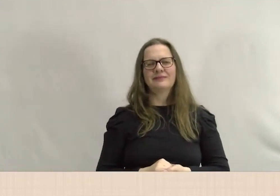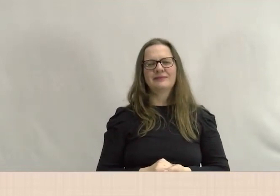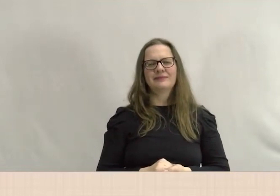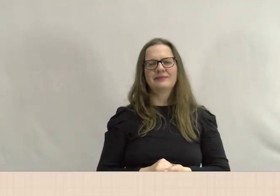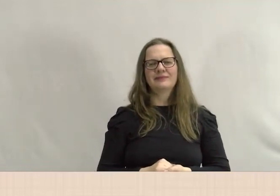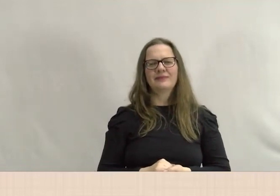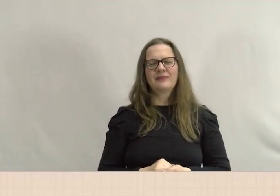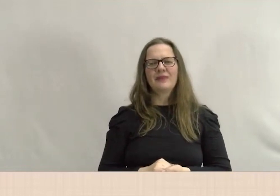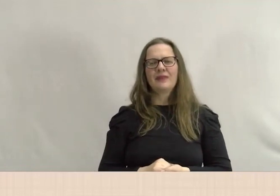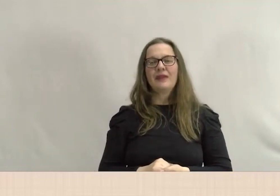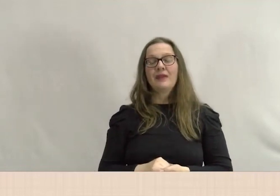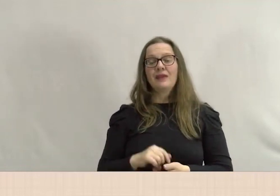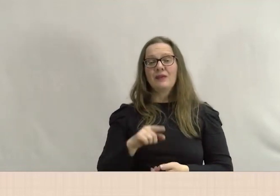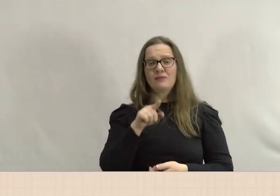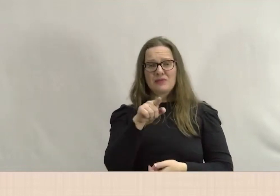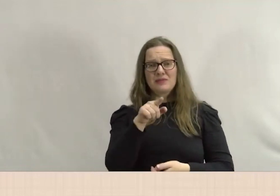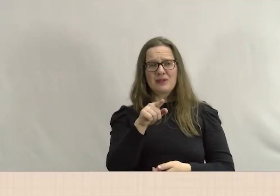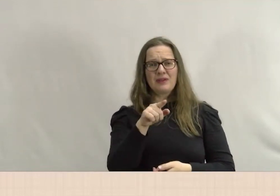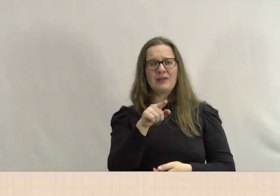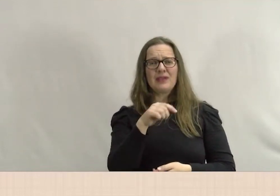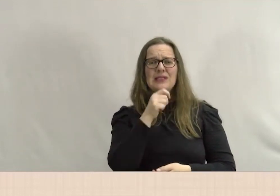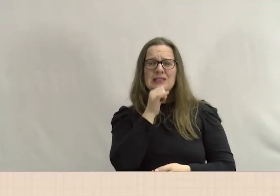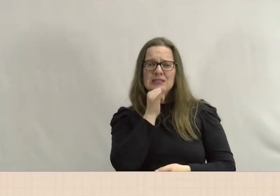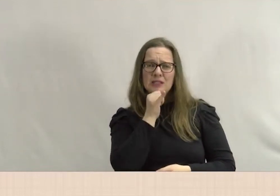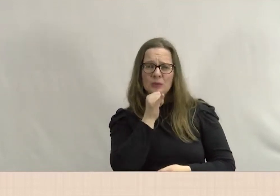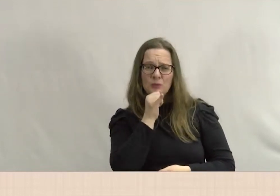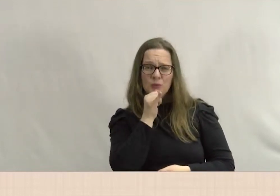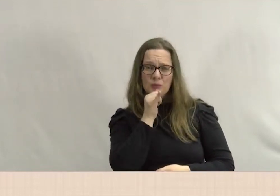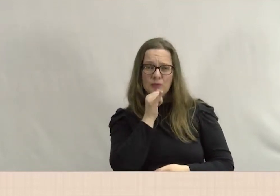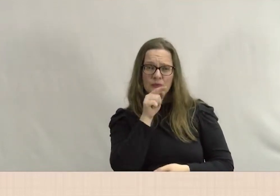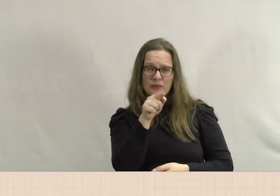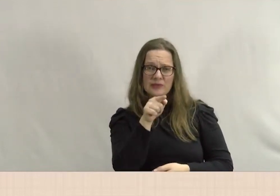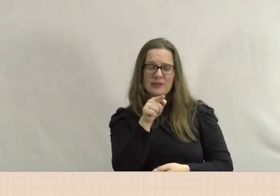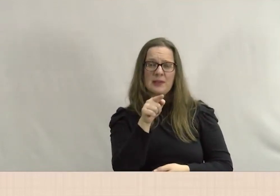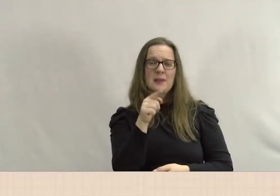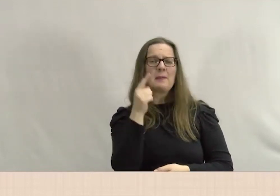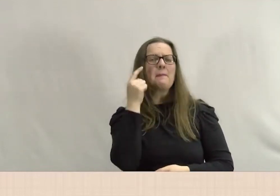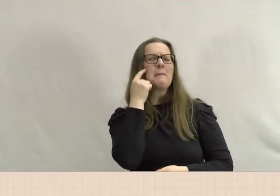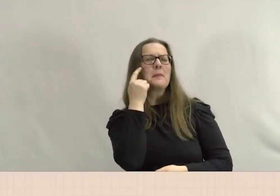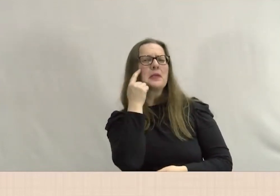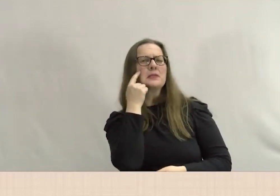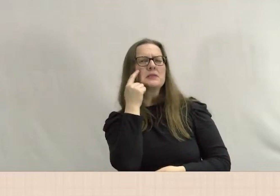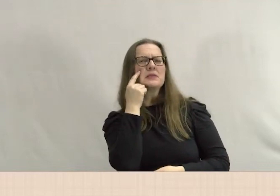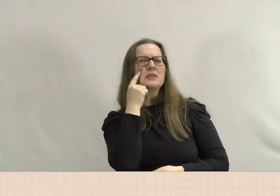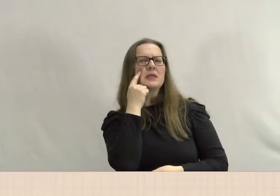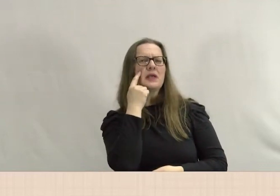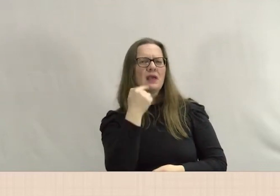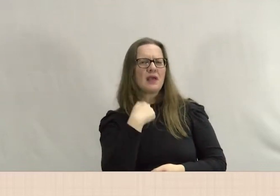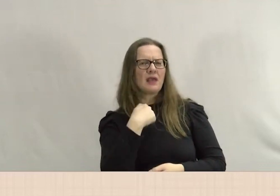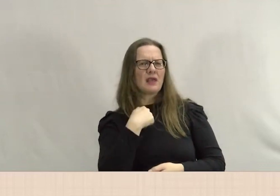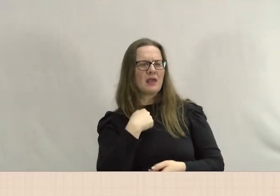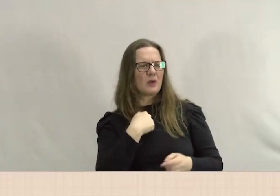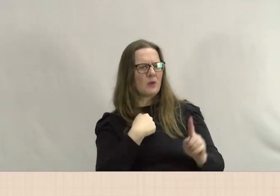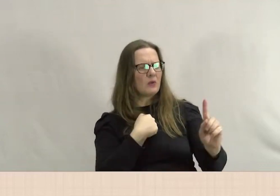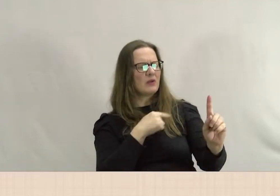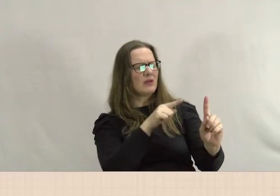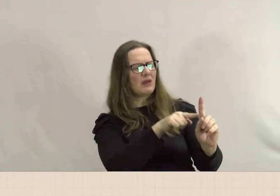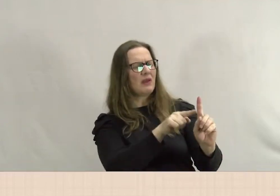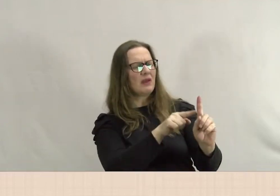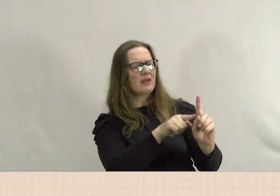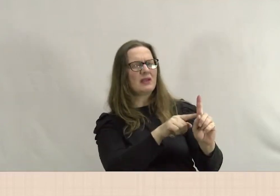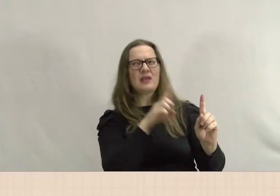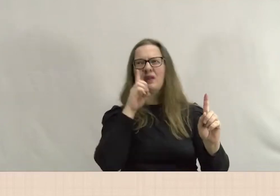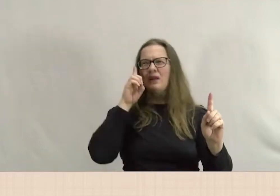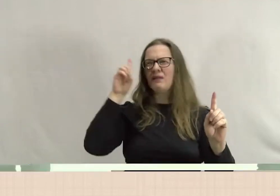favorece aquele irmão? Nós entramos juntos na igreja, nós servimos juntos, mas